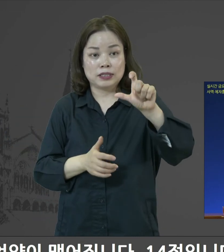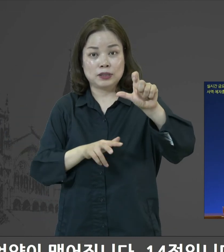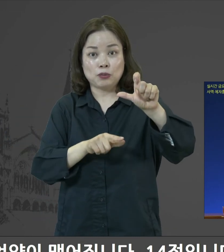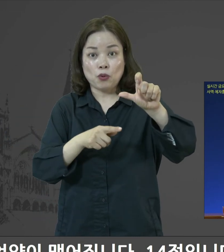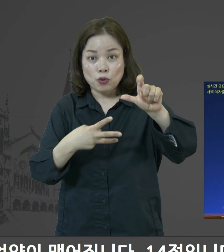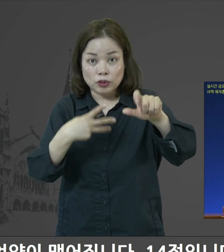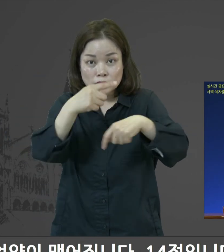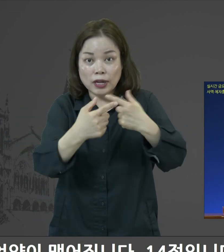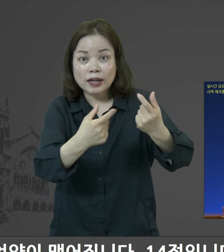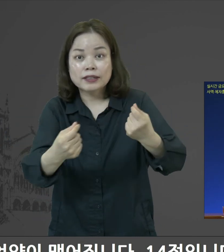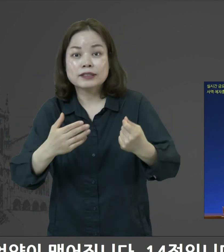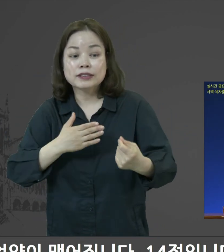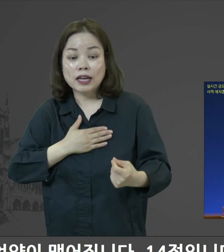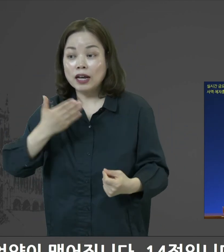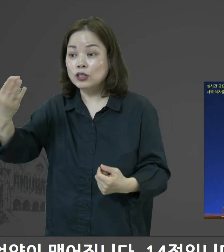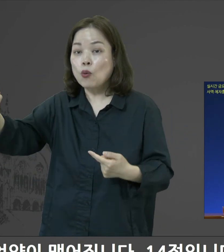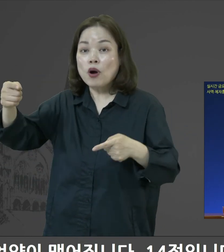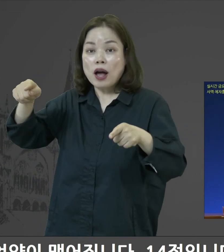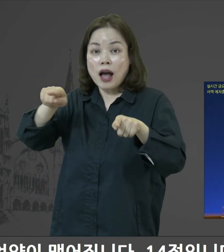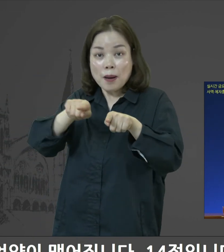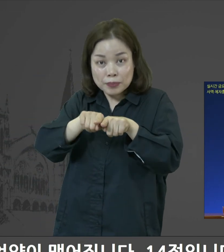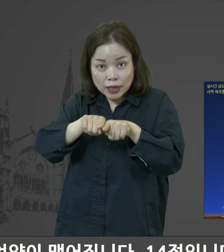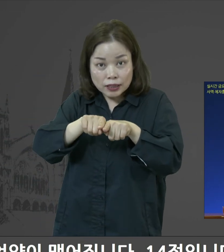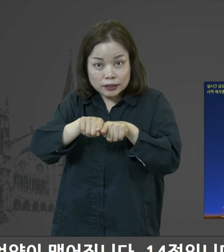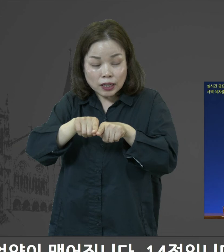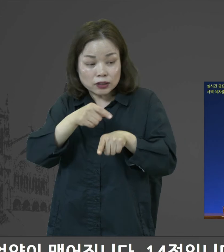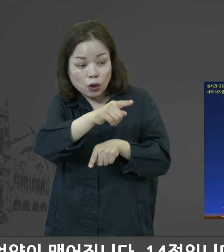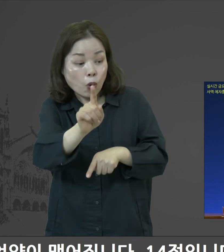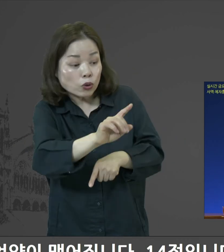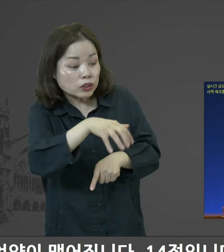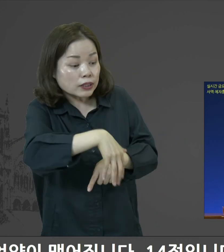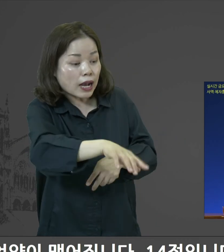읽습니다. 내가 너와 함께 있어 네가